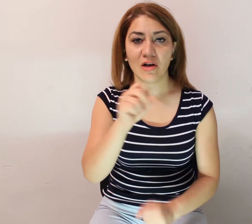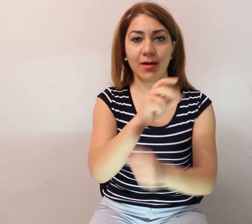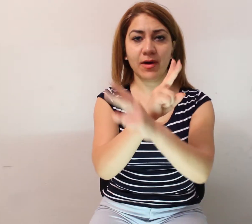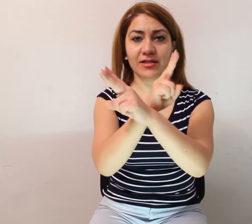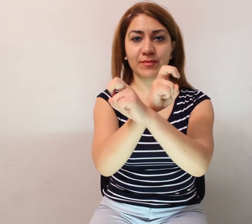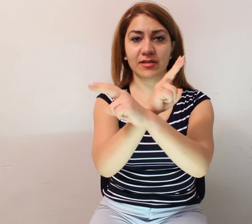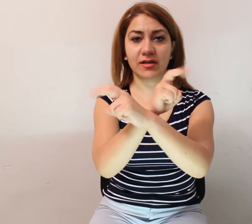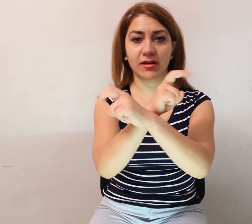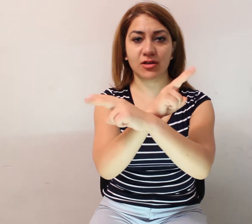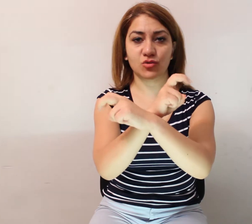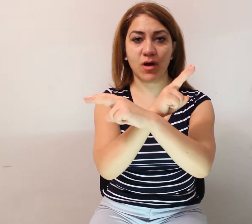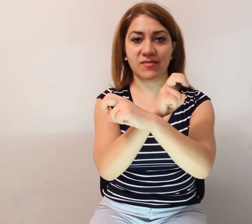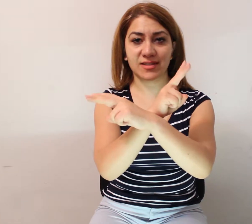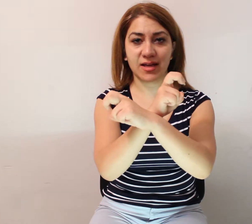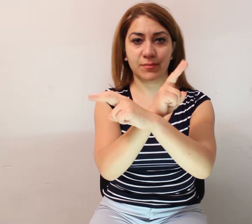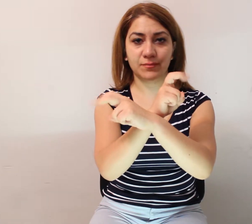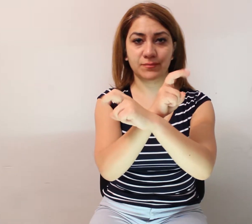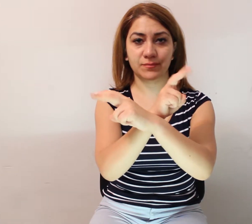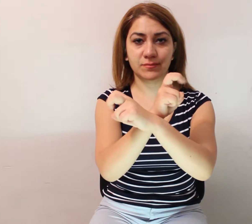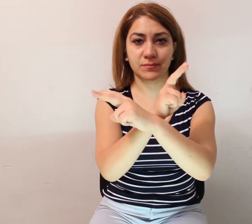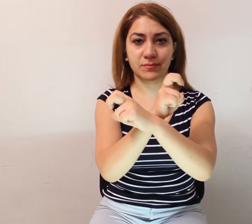կամ այսպես էլ ենք ասում Ավստրիա.